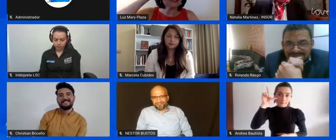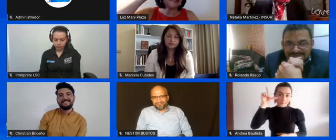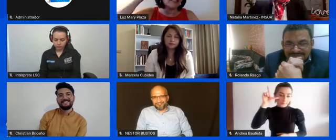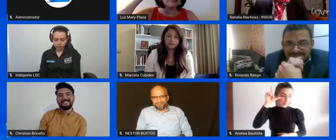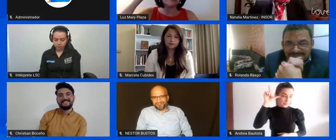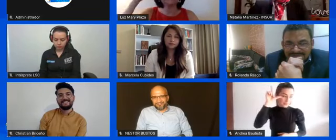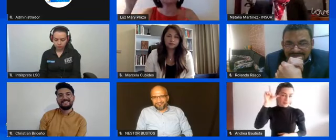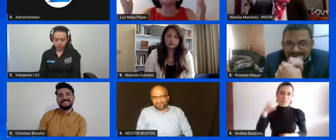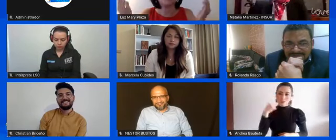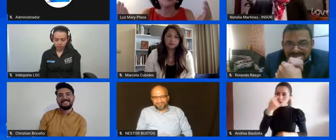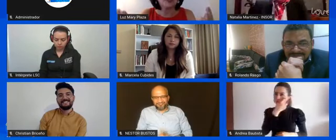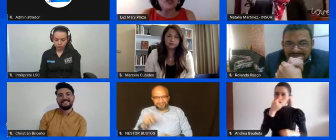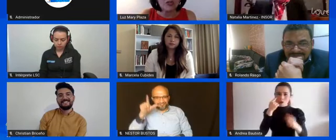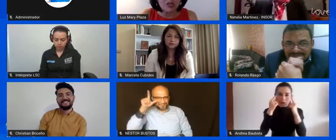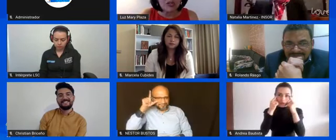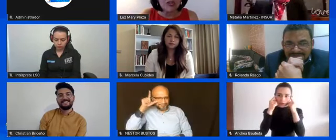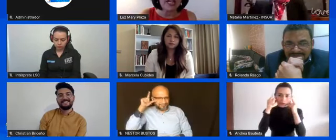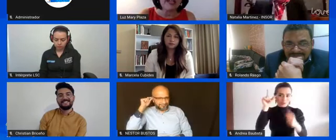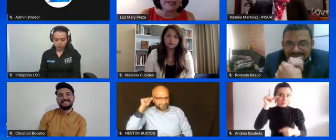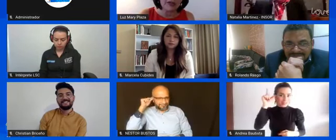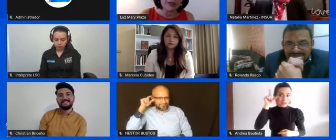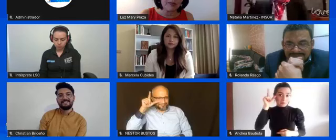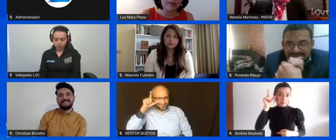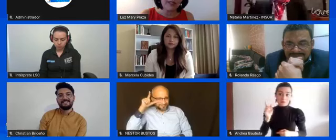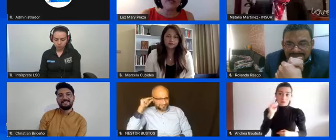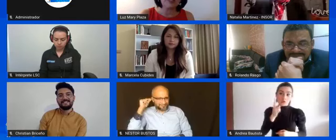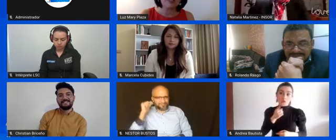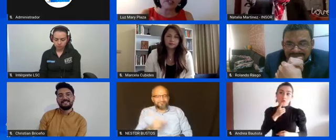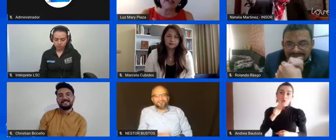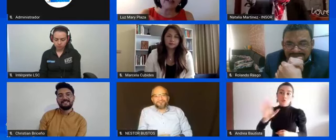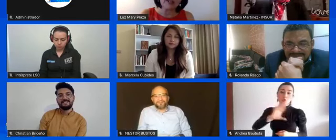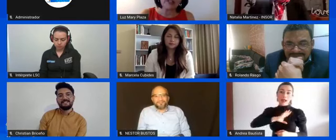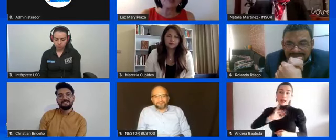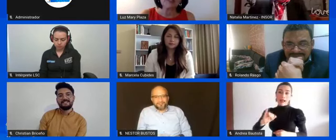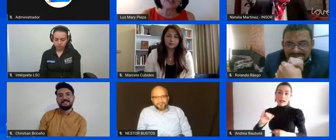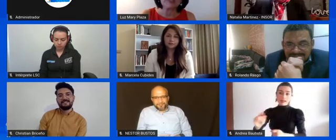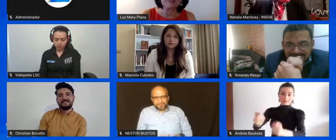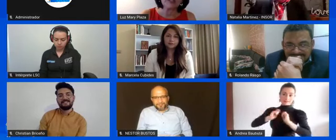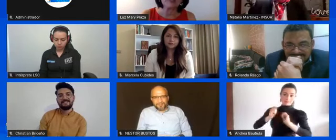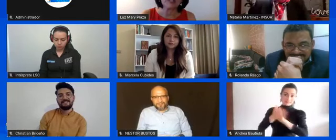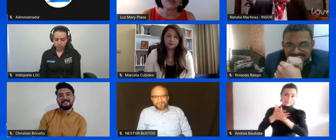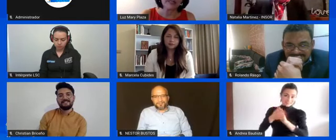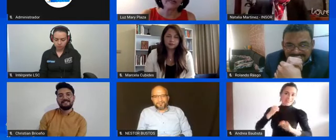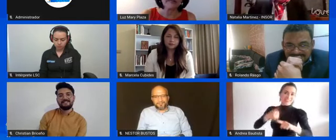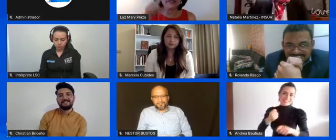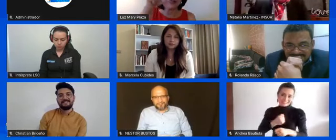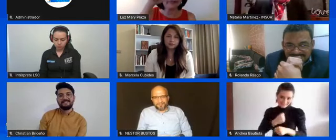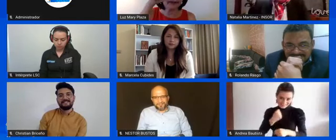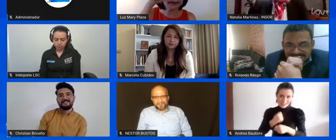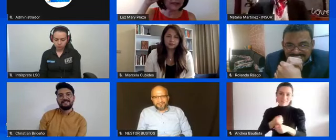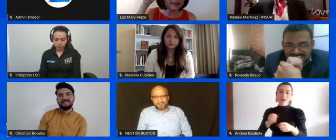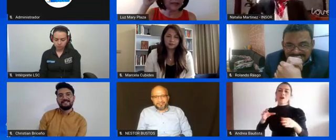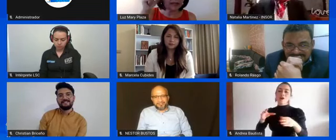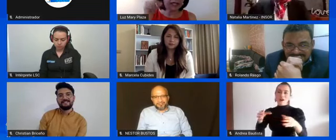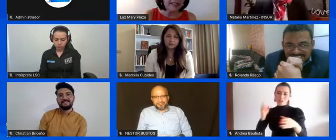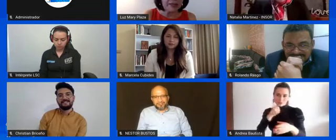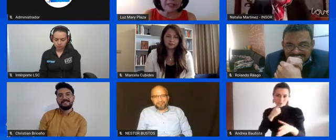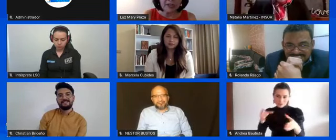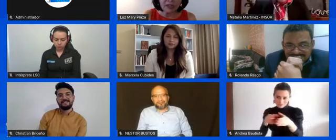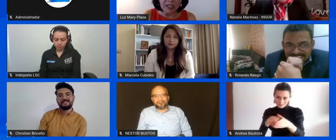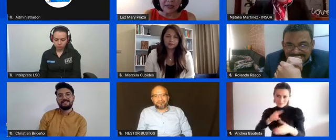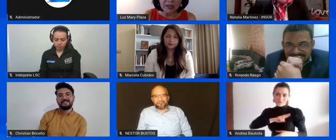rasgados. Esta seña me la colocaron los sordos caleños, cuando yo trabajaba con la Asociación de Sordos del Valle. Entonces,